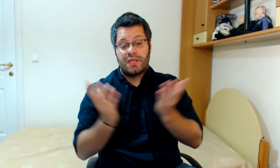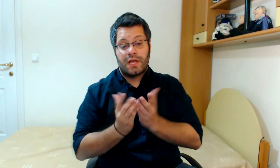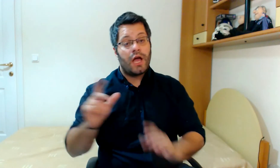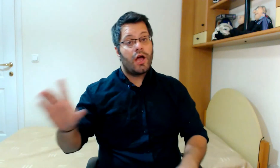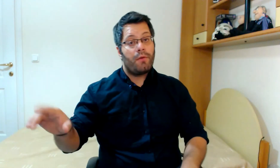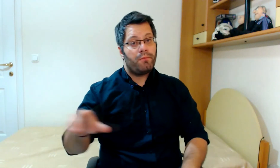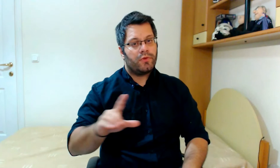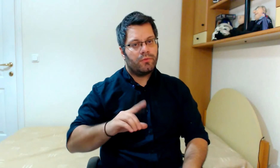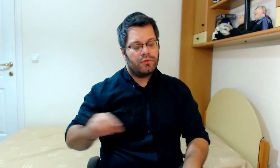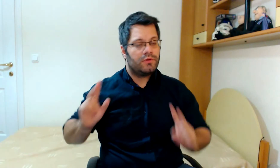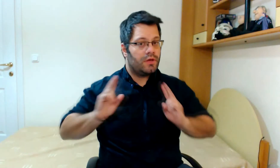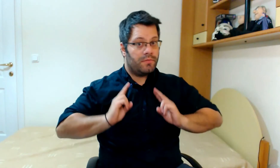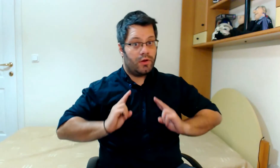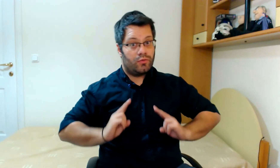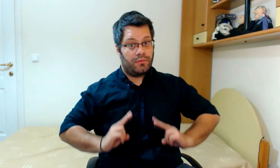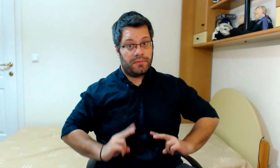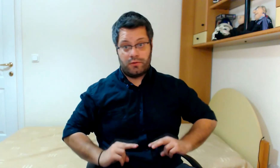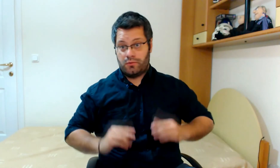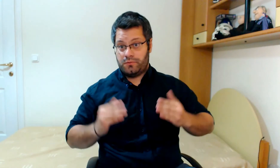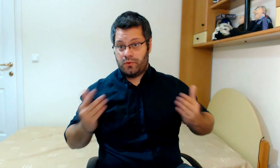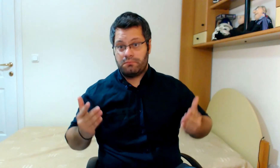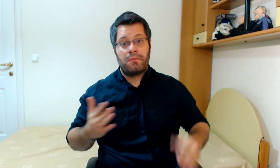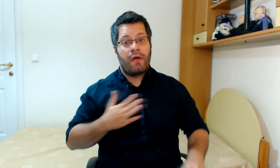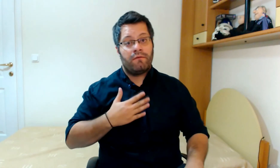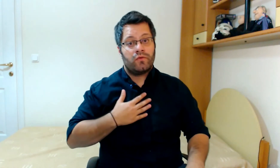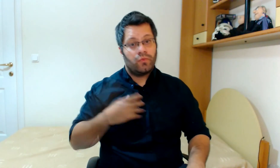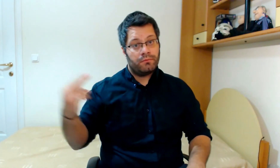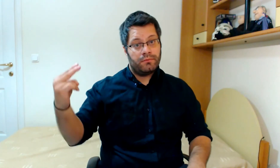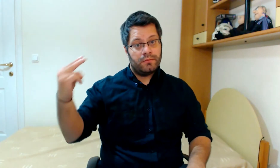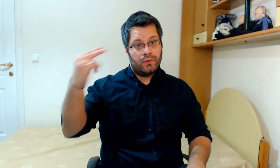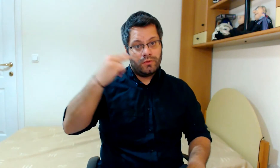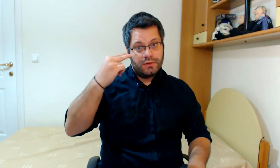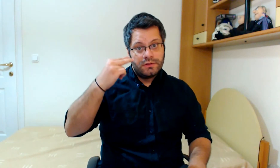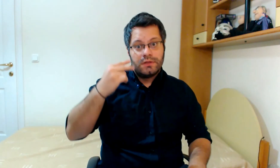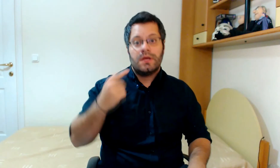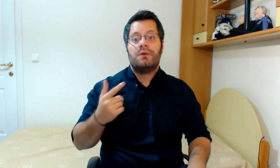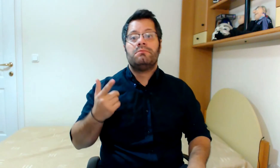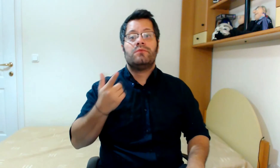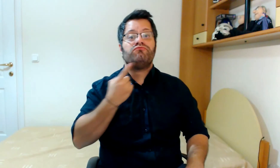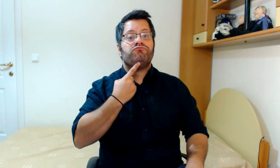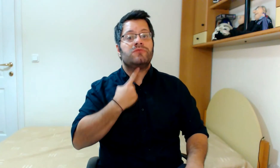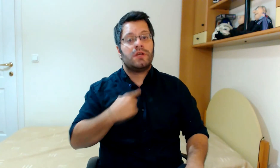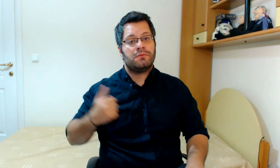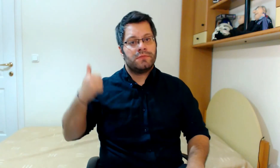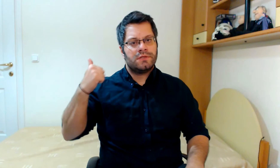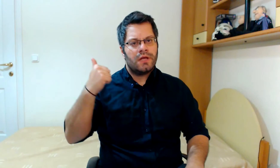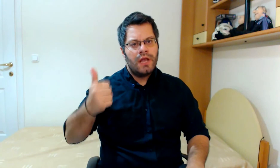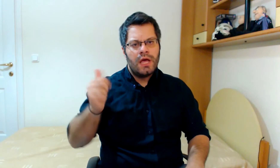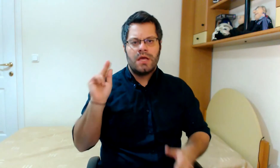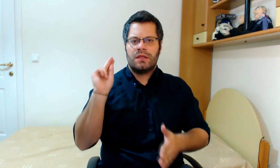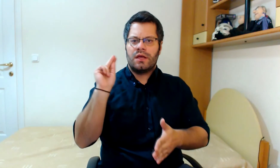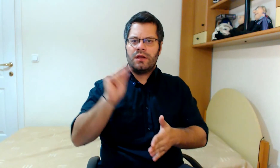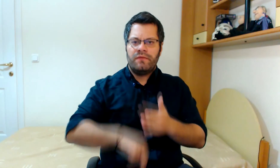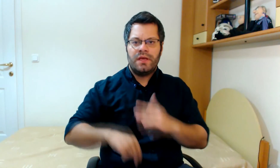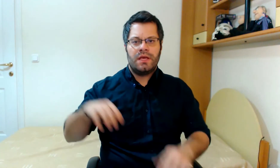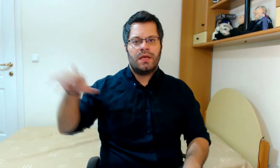Γενικά είμαι ικανοποιημένος με το ποντίκι. Ευχαριστώ πάρα πολύ που παρακολουθήσατε. Αν σας άρεσε πατήστε like,